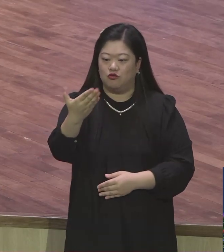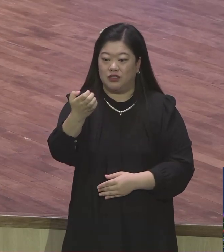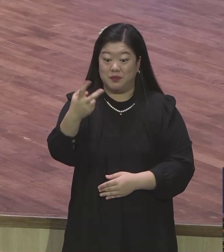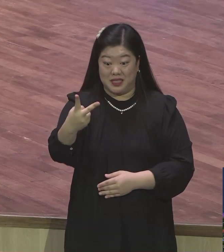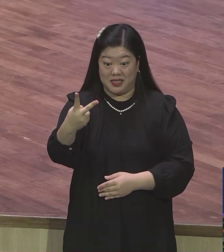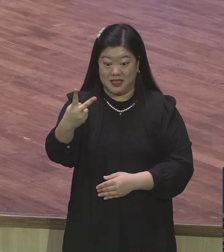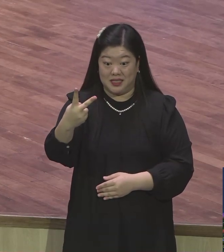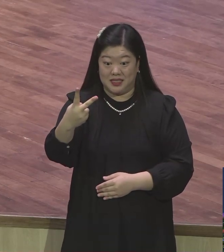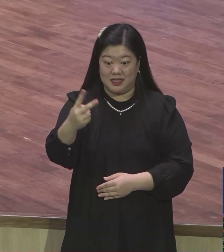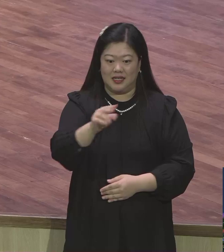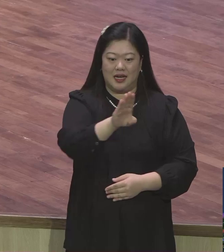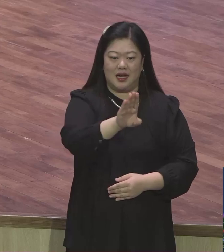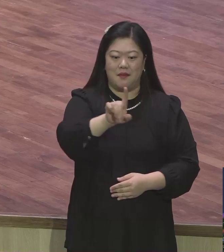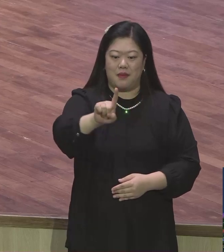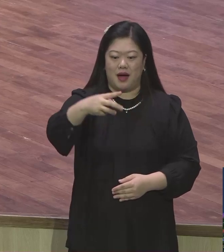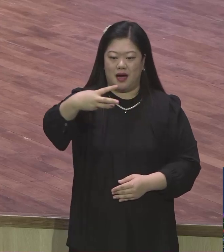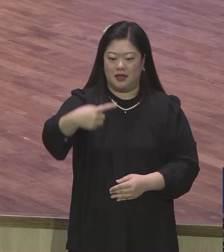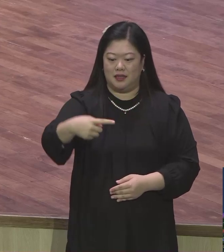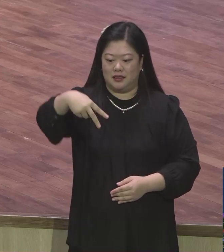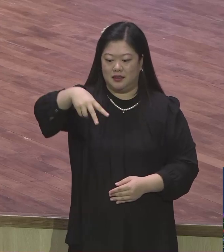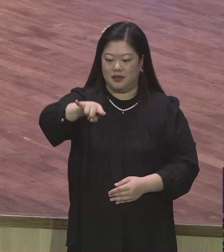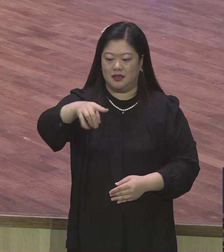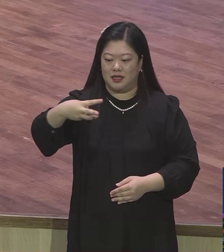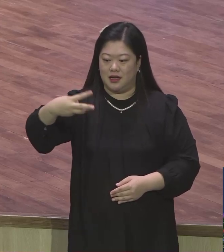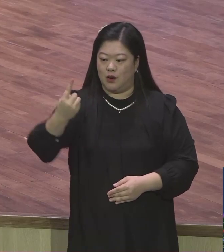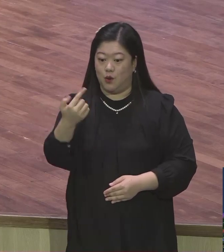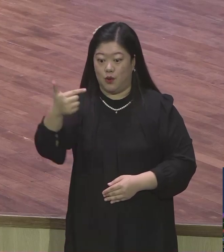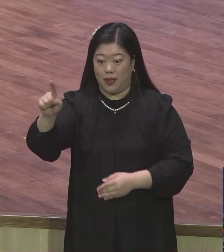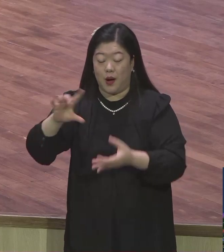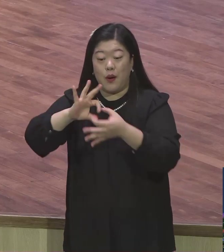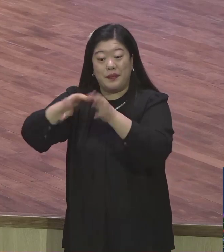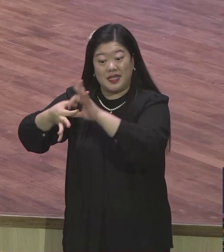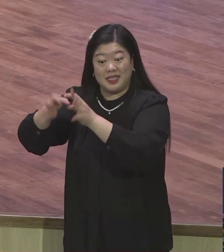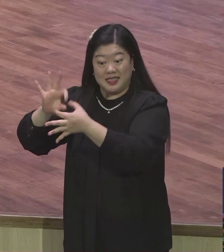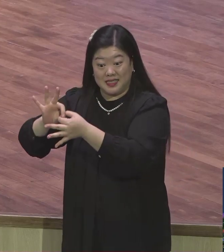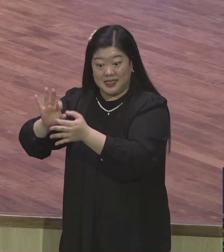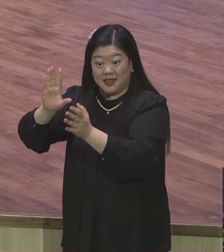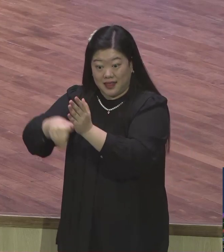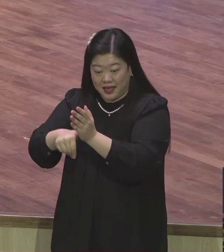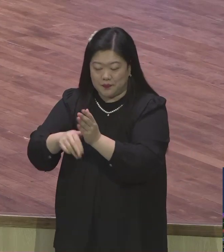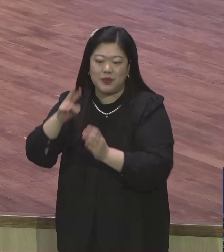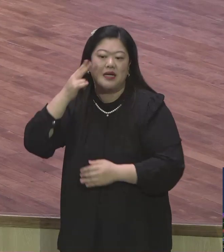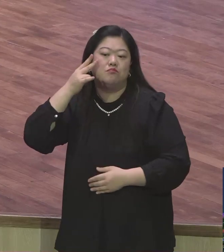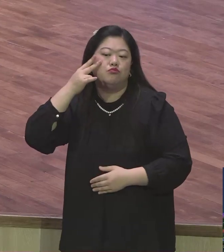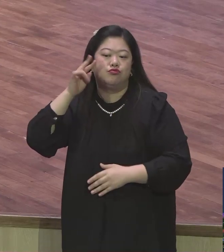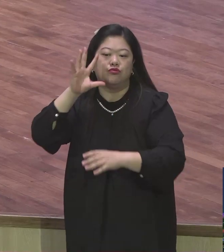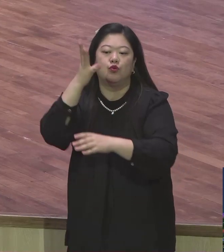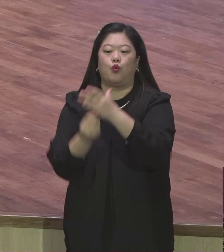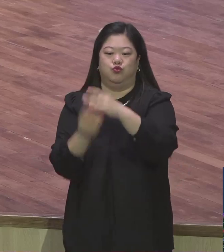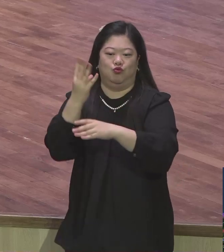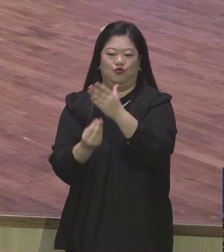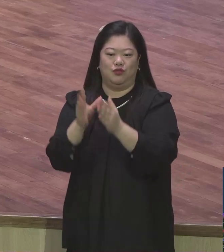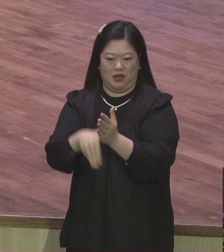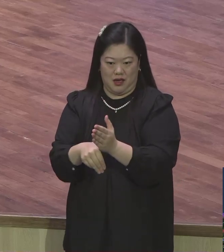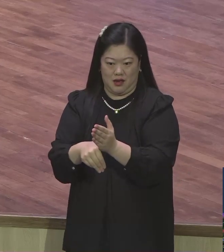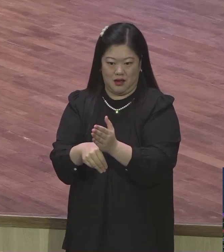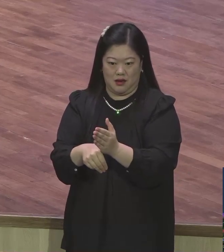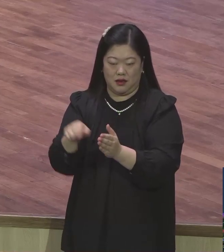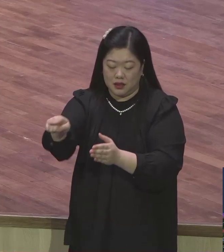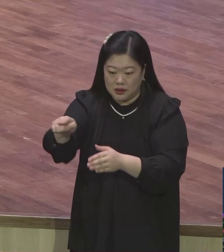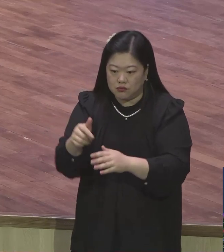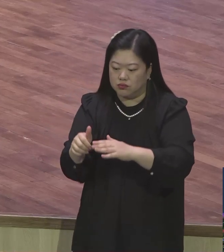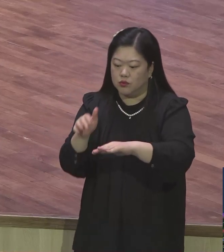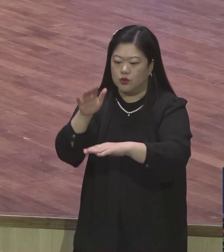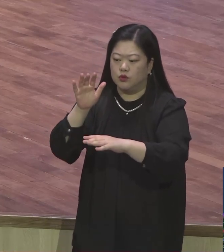때이 미국 농구 선수단이 있었어요. 미국 농구 선수단을 가리켜서 처음 사용한